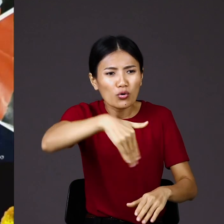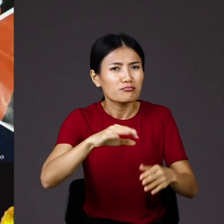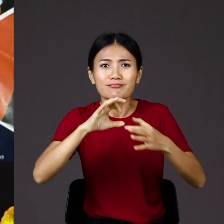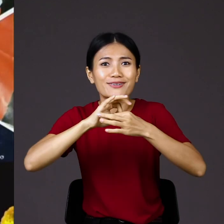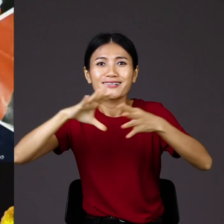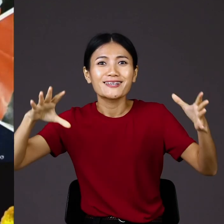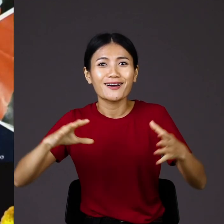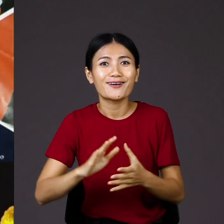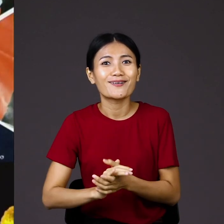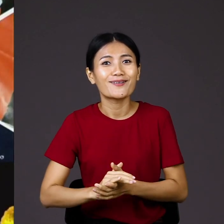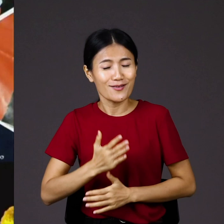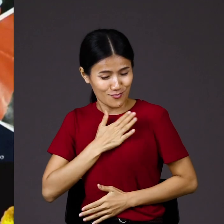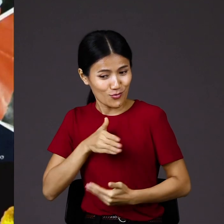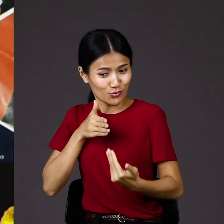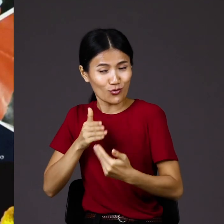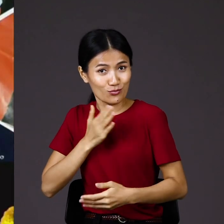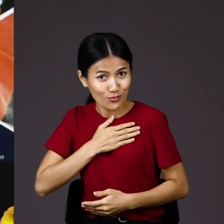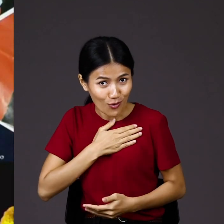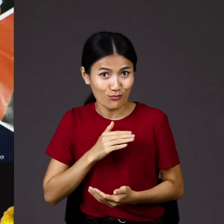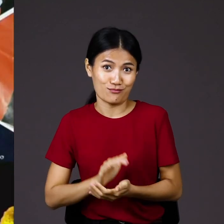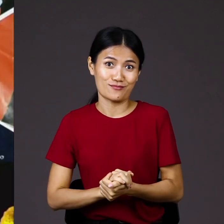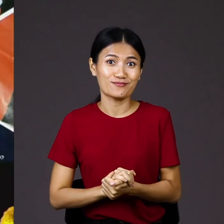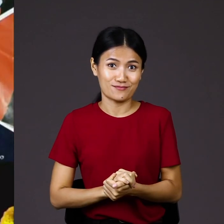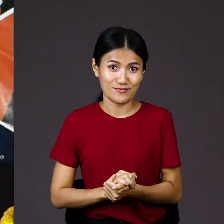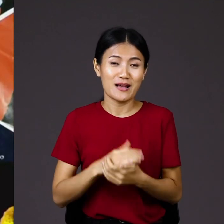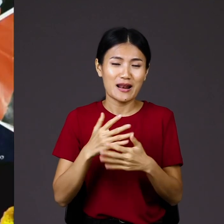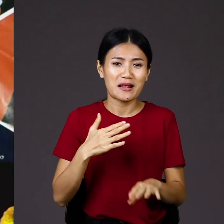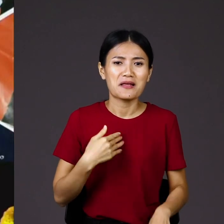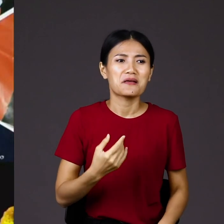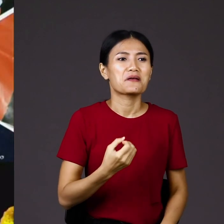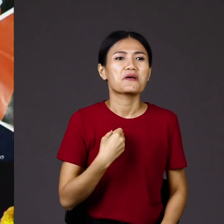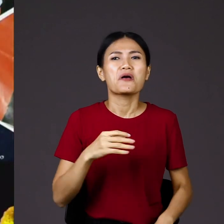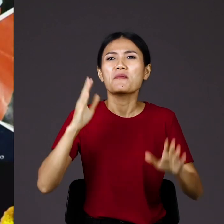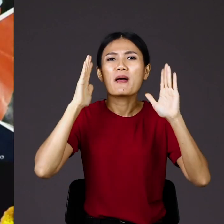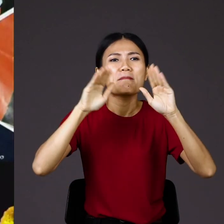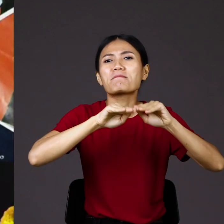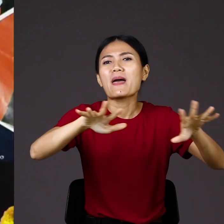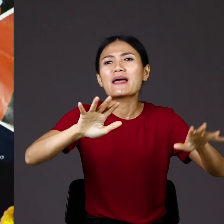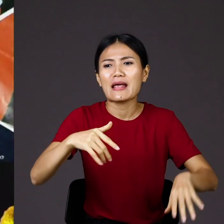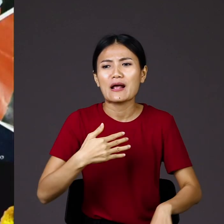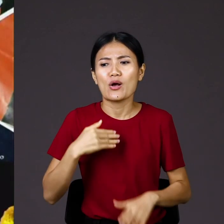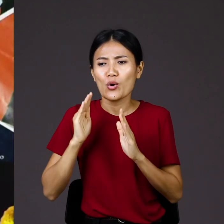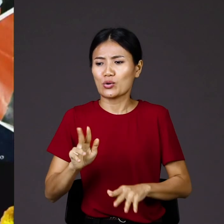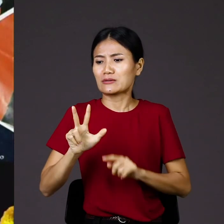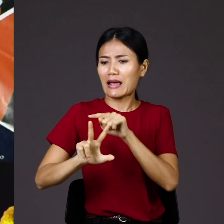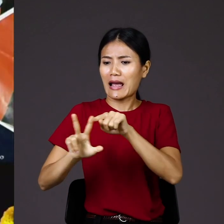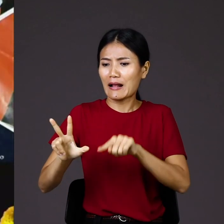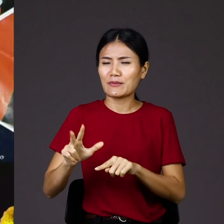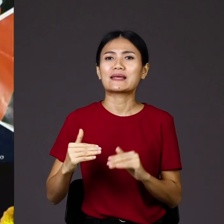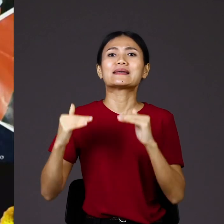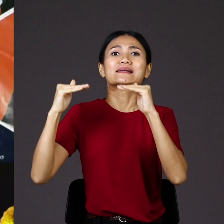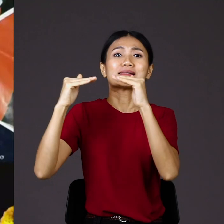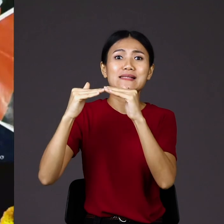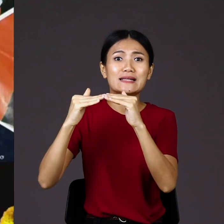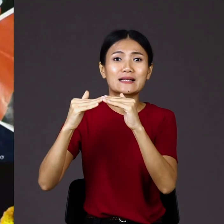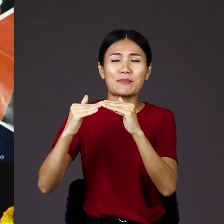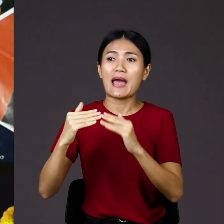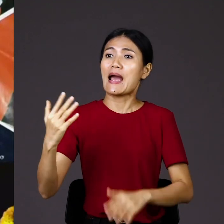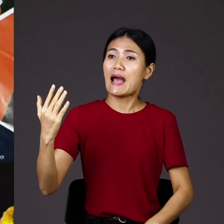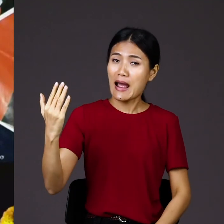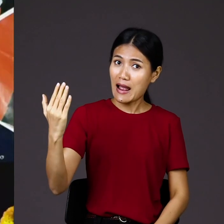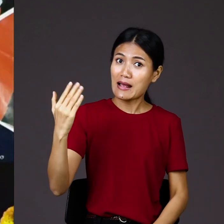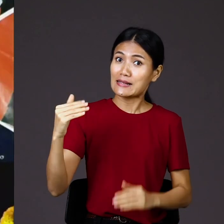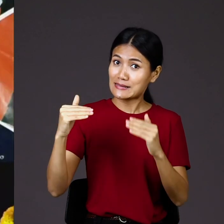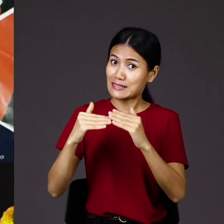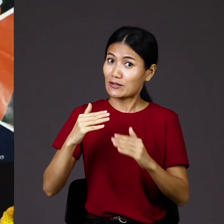งชัยในการเลือกตั้งท้องถิ่นครั้งนี้แล้วก็ไปเที่ยวโพธนาบอกกันว่าไอ้3คนนี้มันถูกตัดสิทธิ์10ปีไ